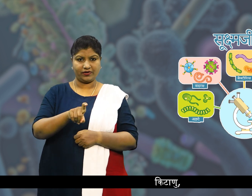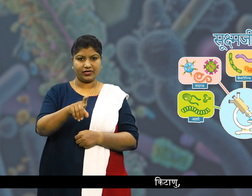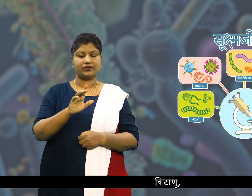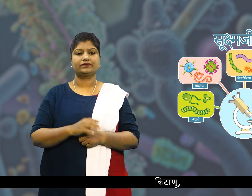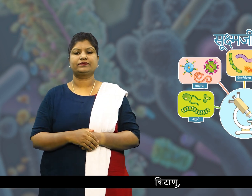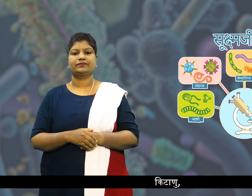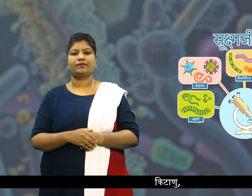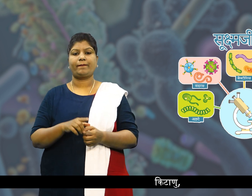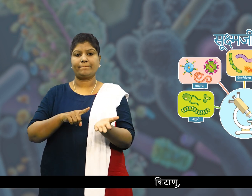कीटाणु,